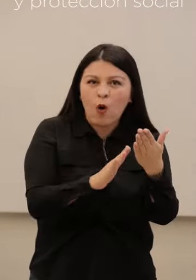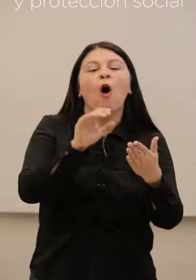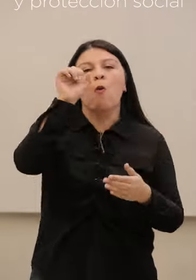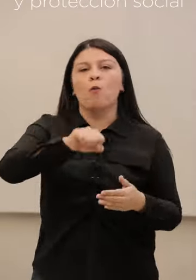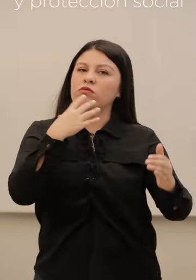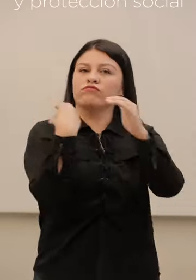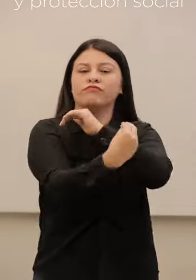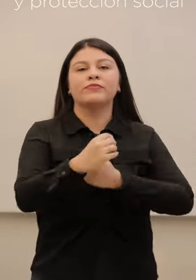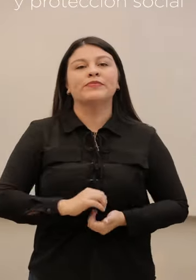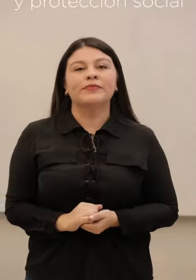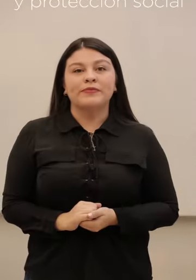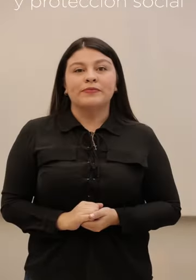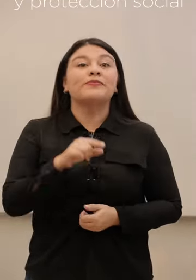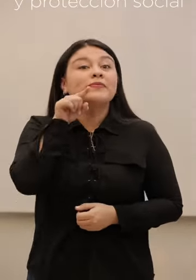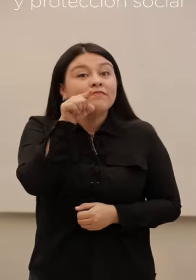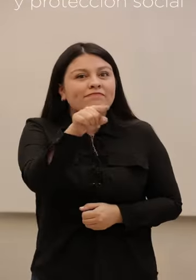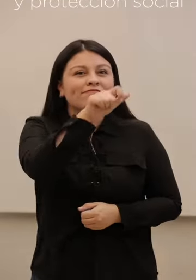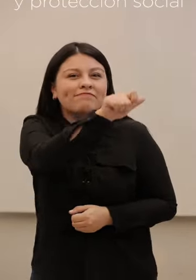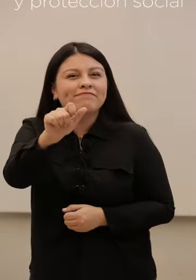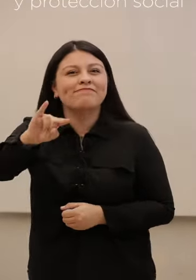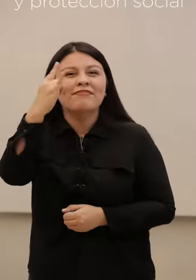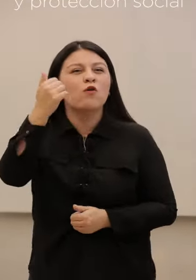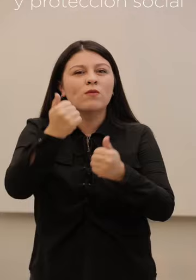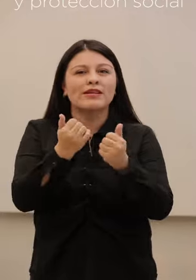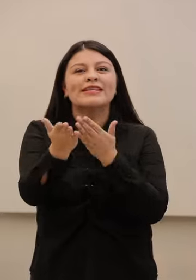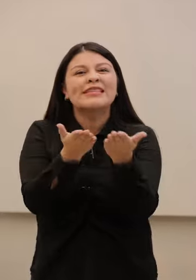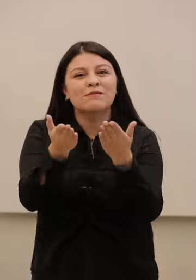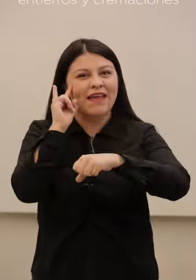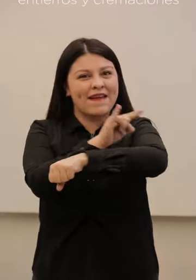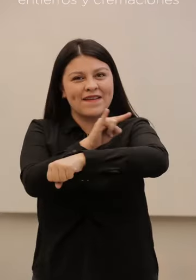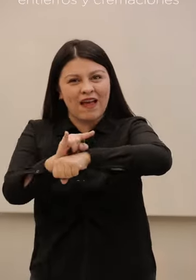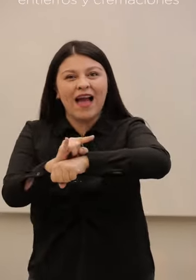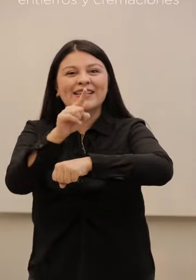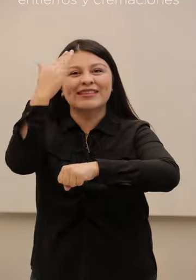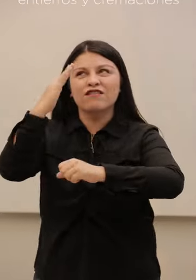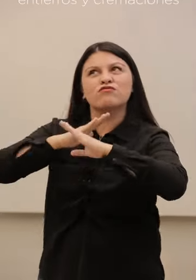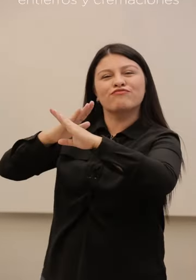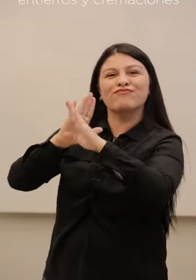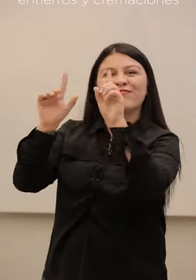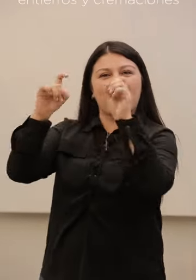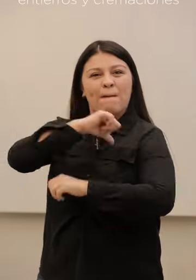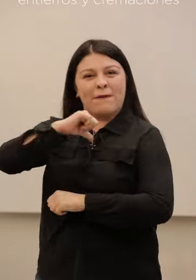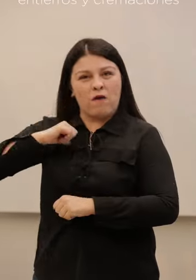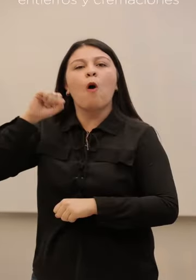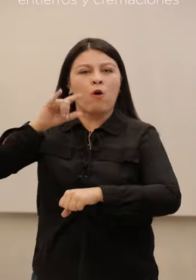sistemas de seguridad y protección social, servicios funerarios, entierros y